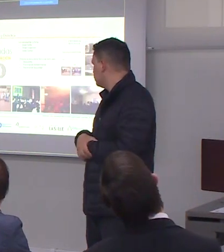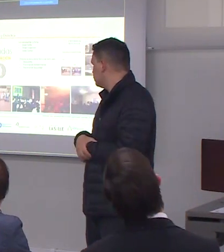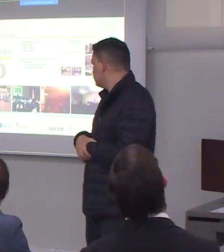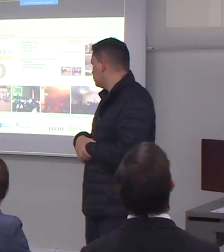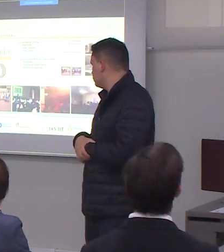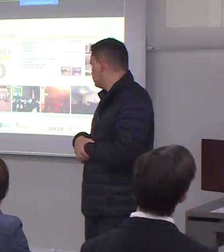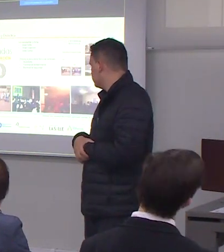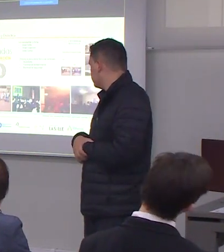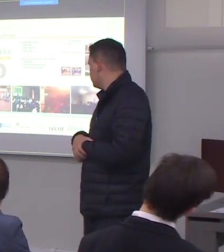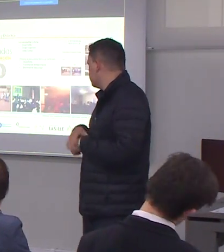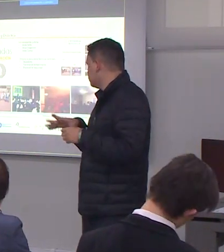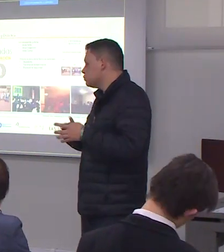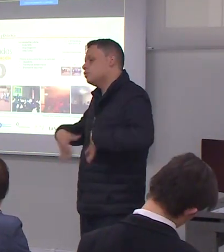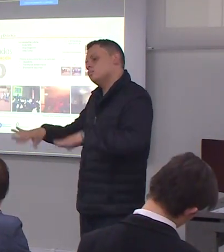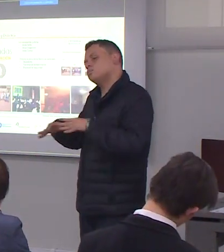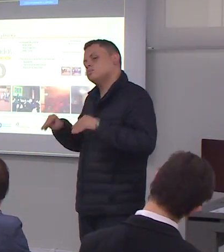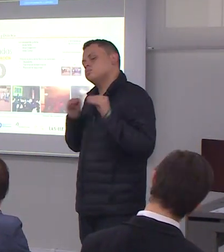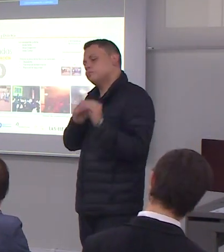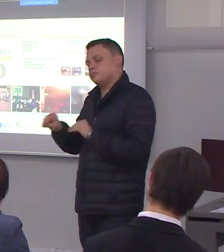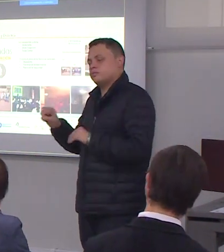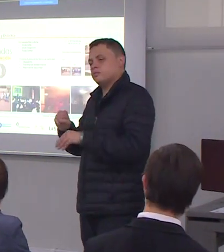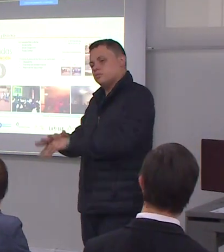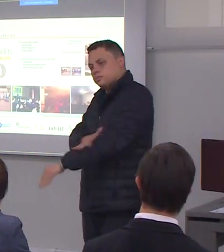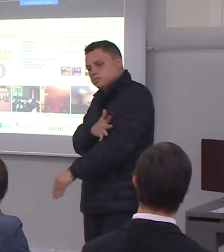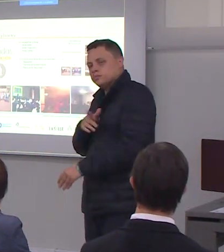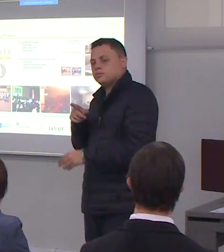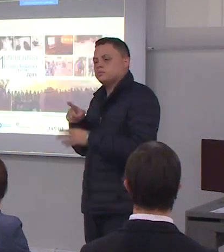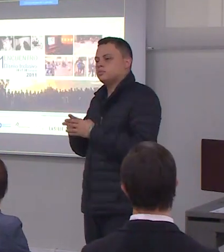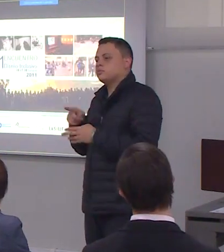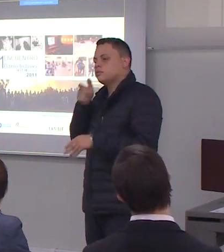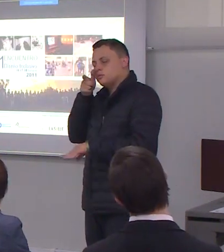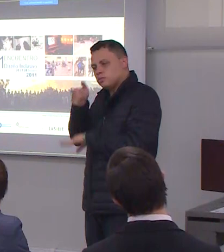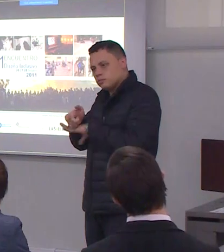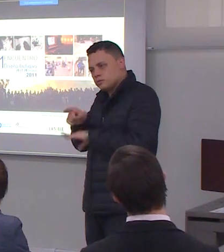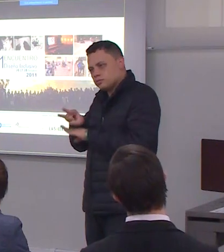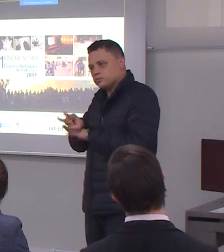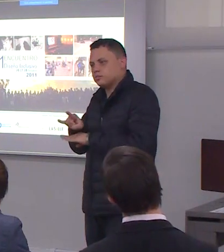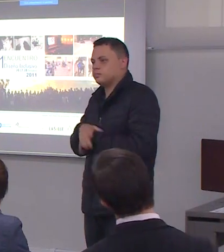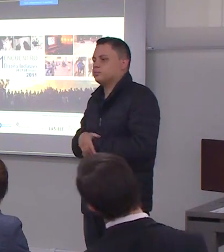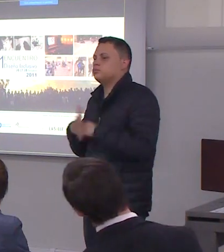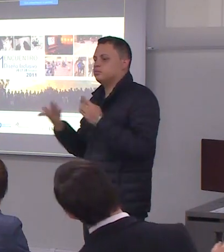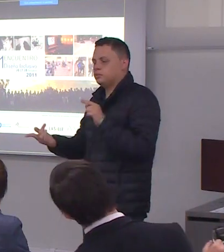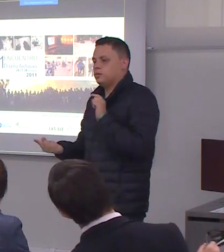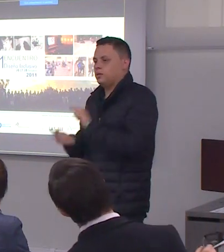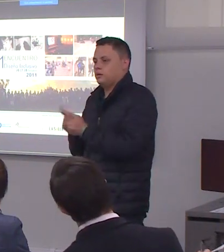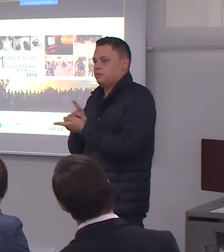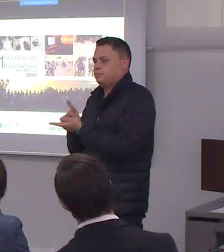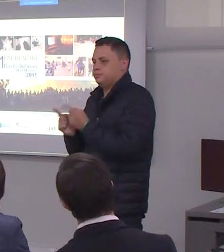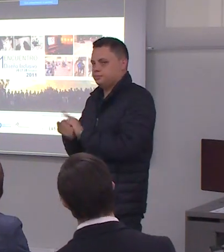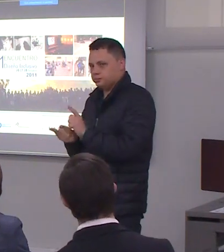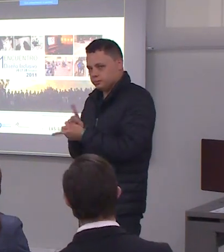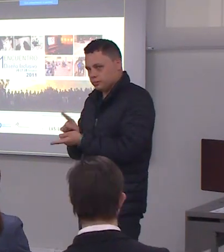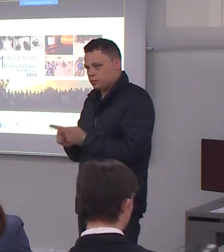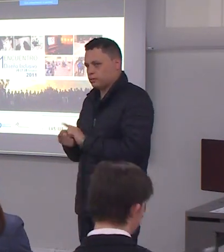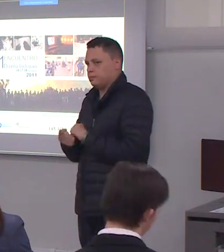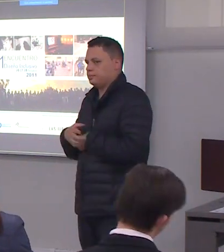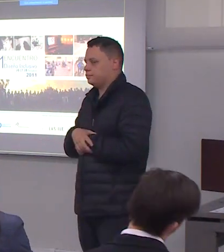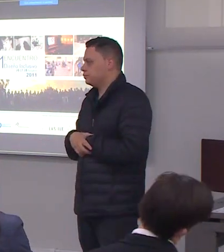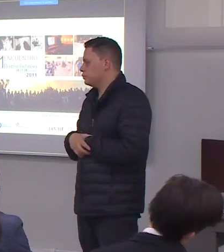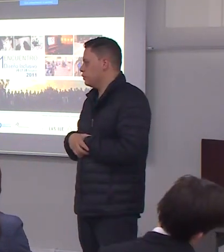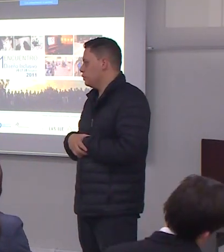jornadas de sensibilización que hacemos brigadas de observación encuentros que hemos